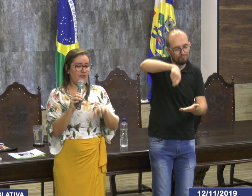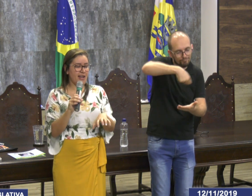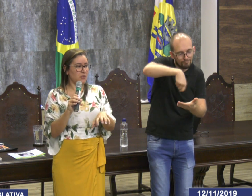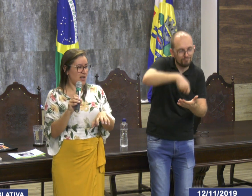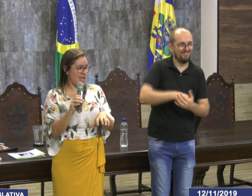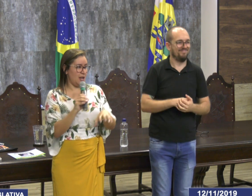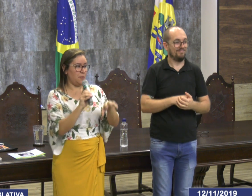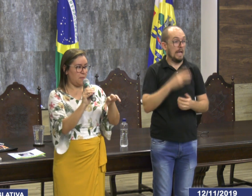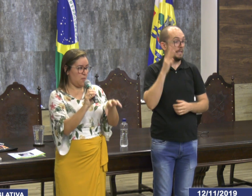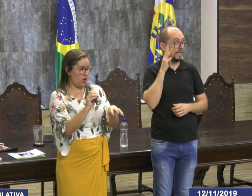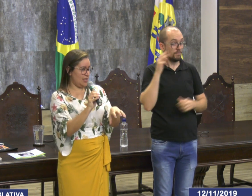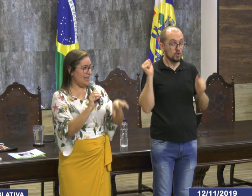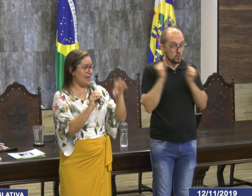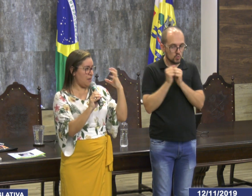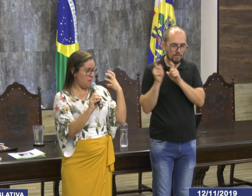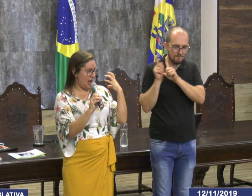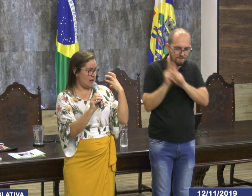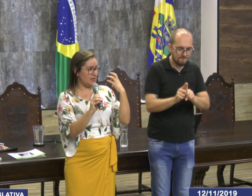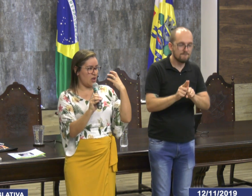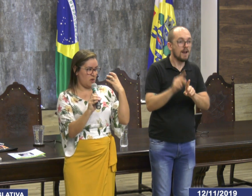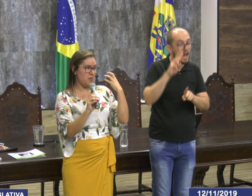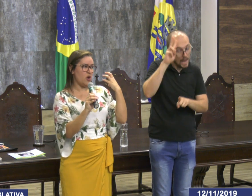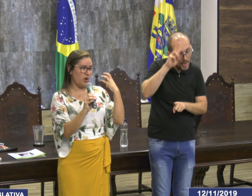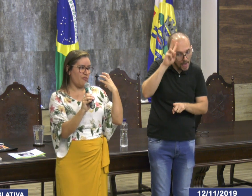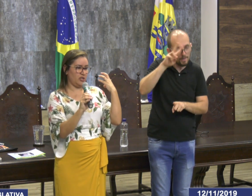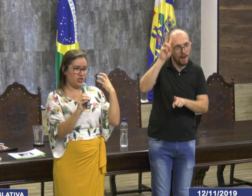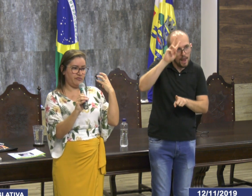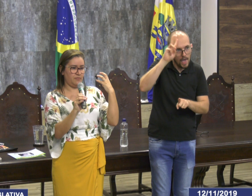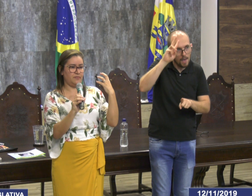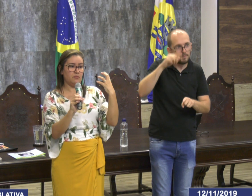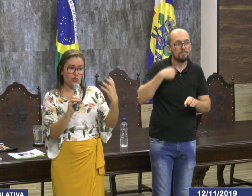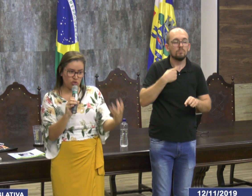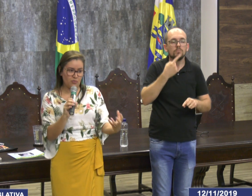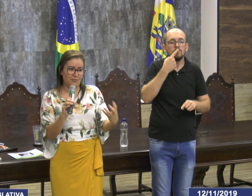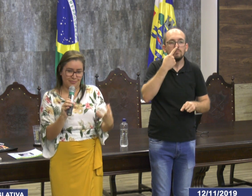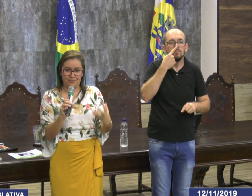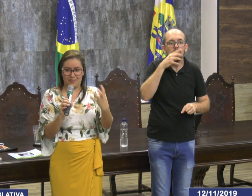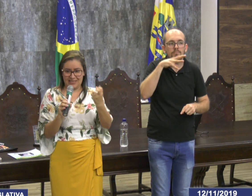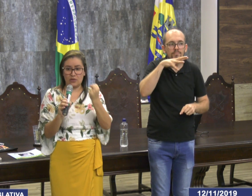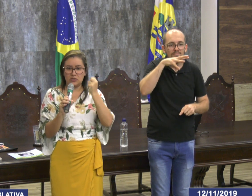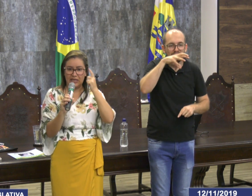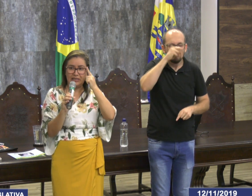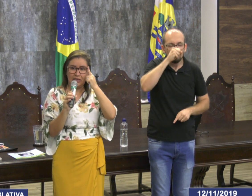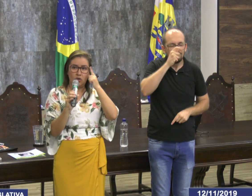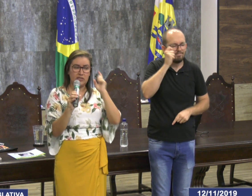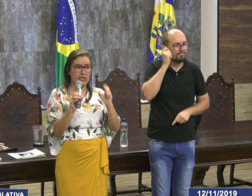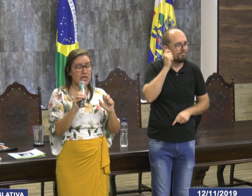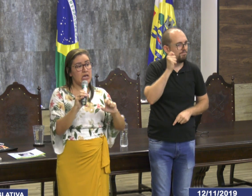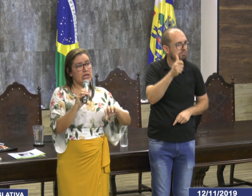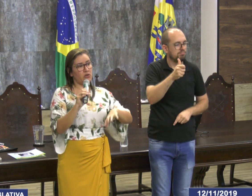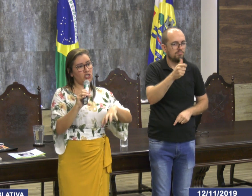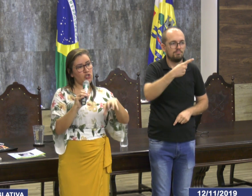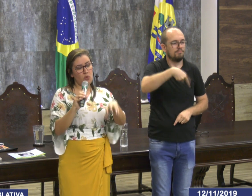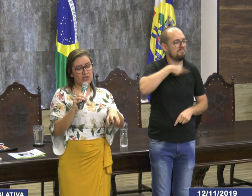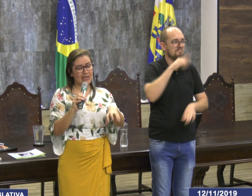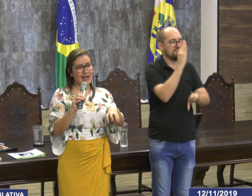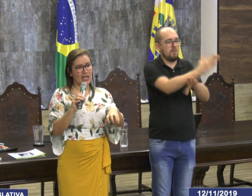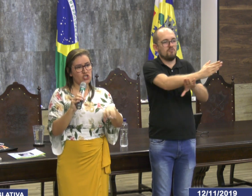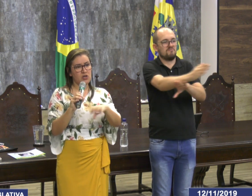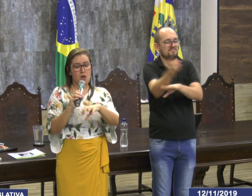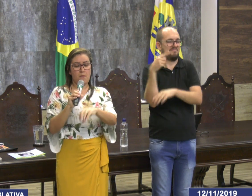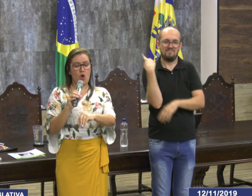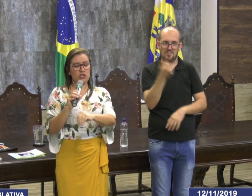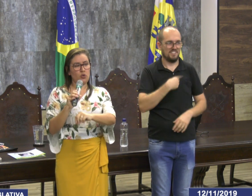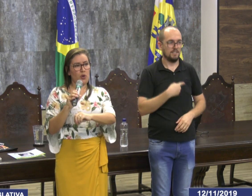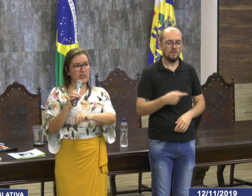e faz para ele, para a memória dele lembrar. Tem uma memória olfativa muito mais aguçada que a nossa, né? Então a gente mostra a